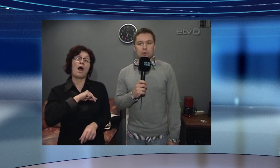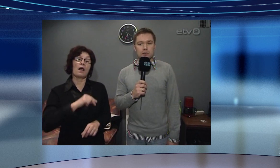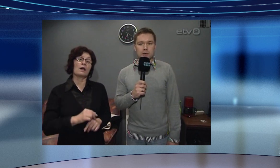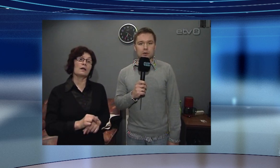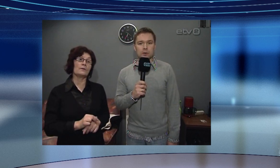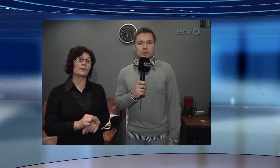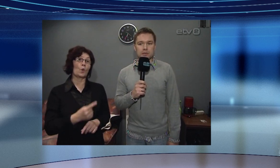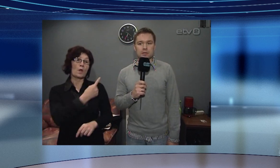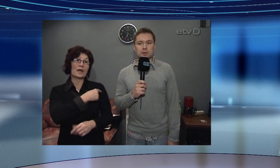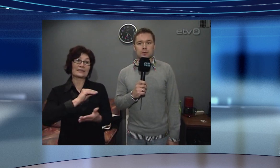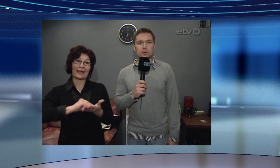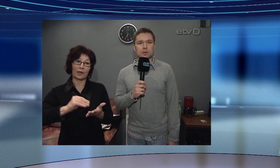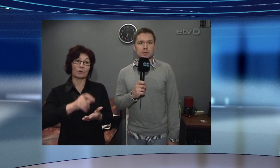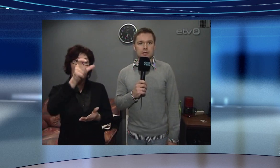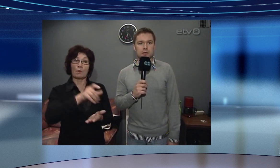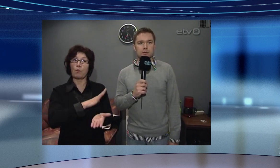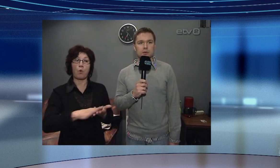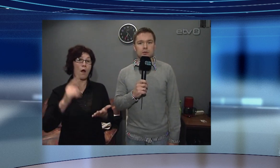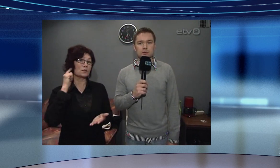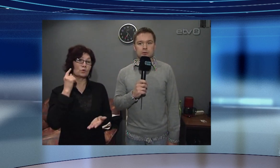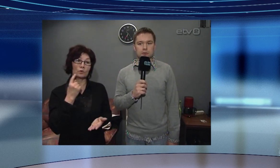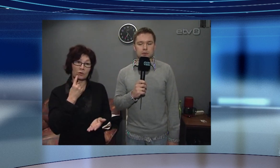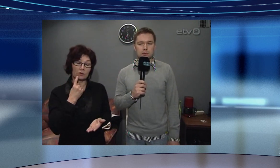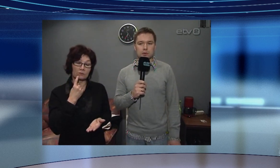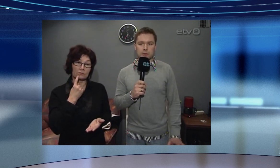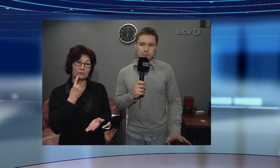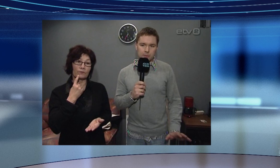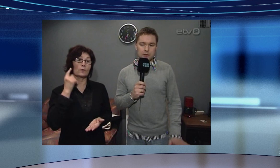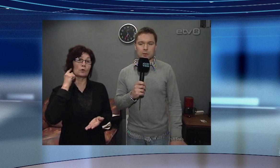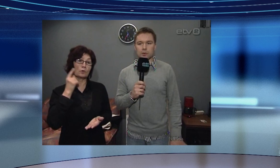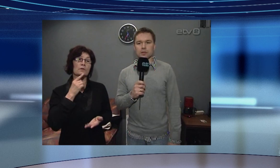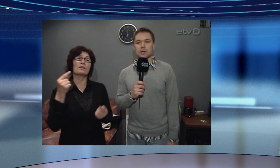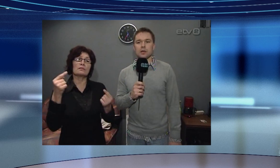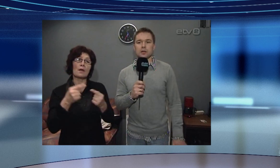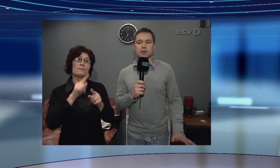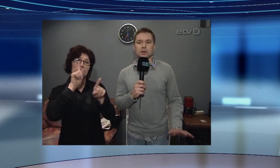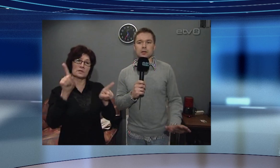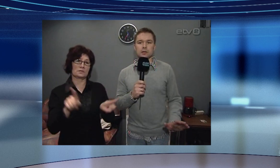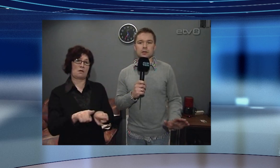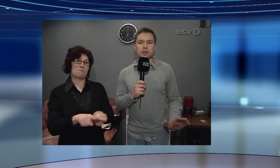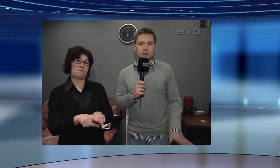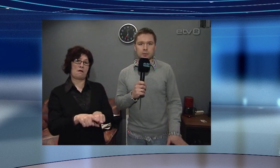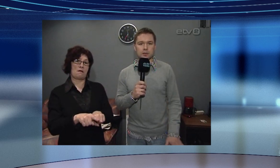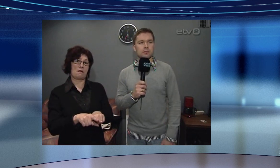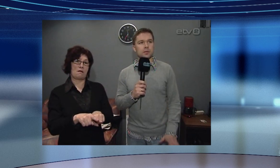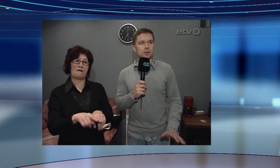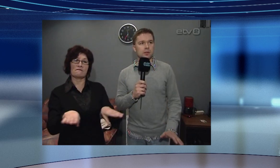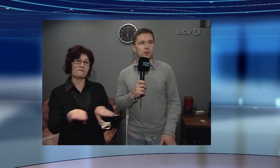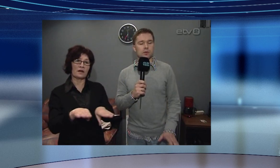Kors kirjutab, et tõesti inimene on kurd, siis lihtsalt kurd saab täpselt samamoodi teha eksamid, nii teooria